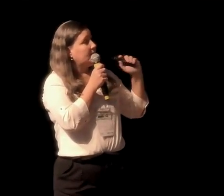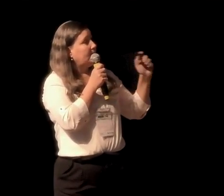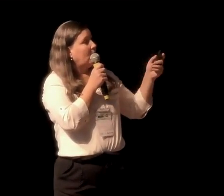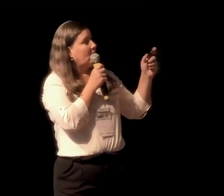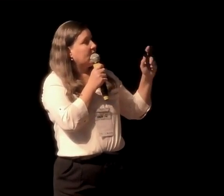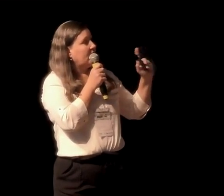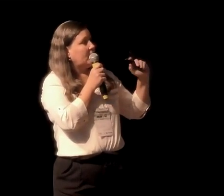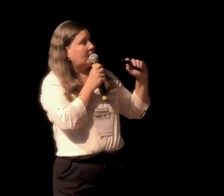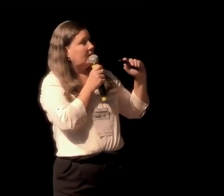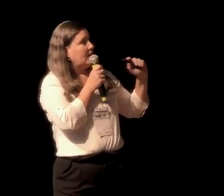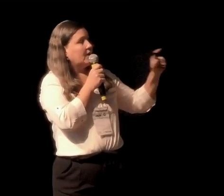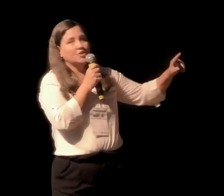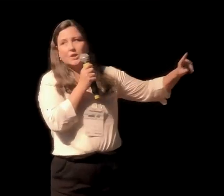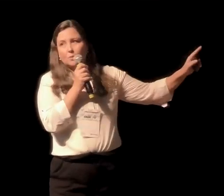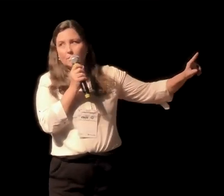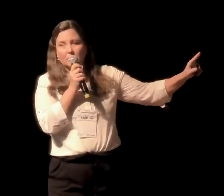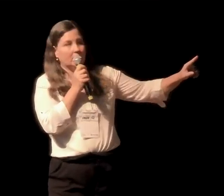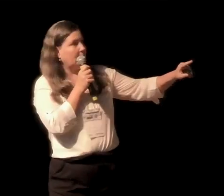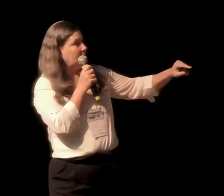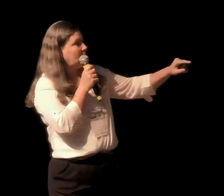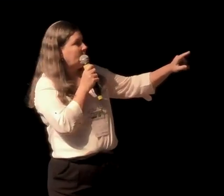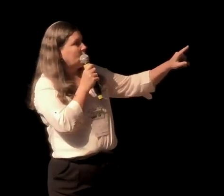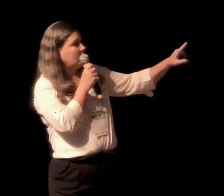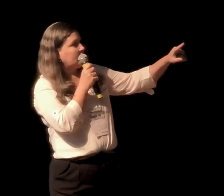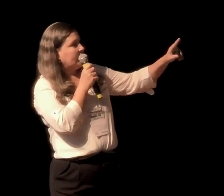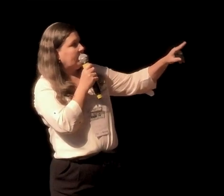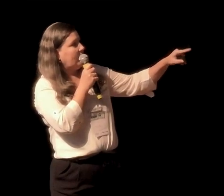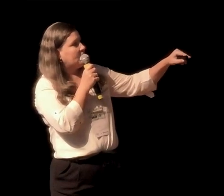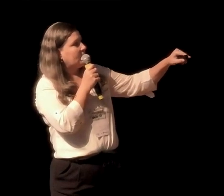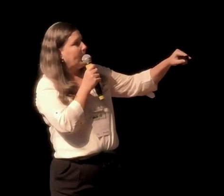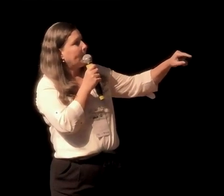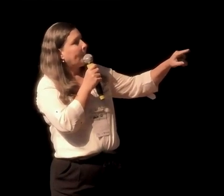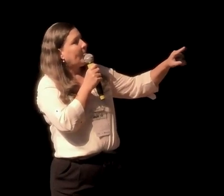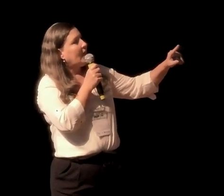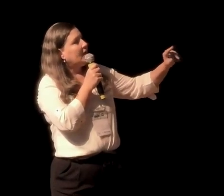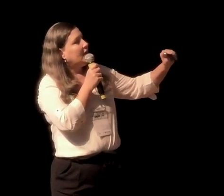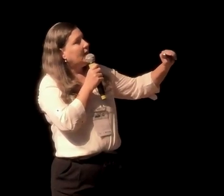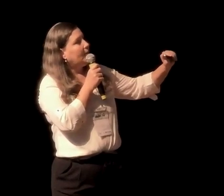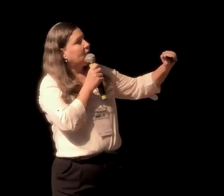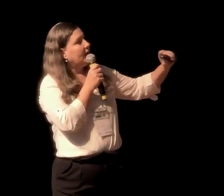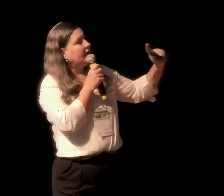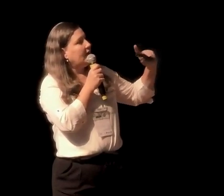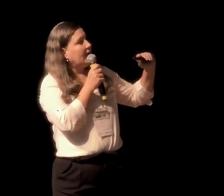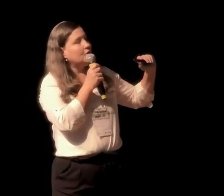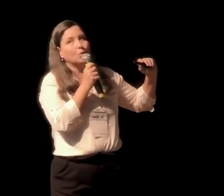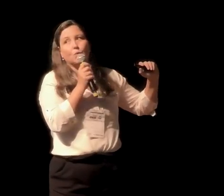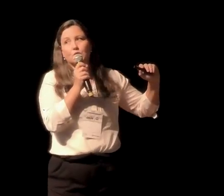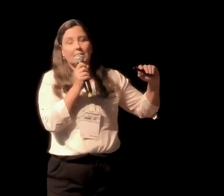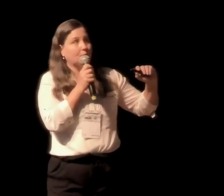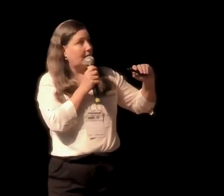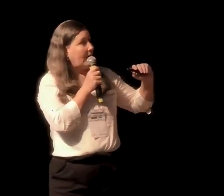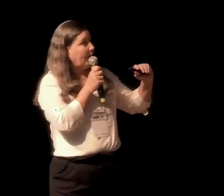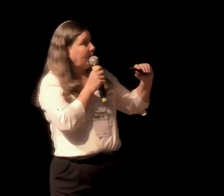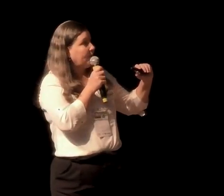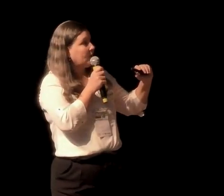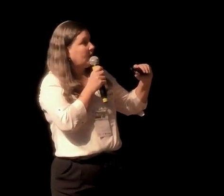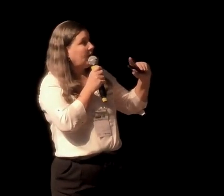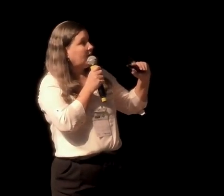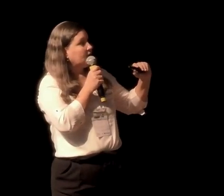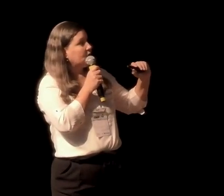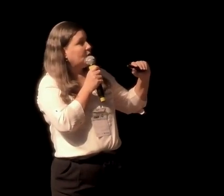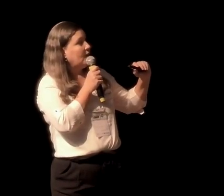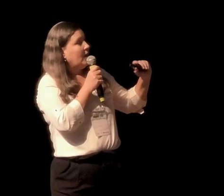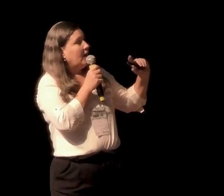oferece pão aveia canjica não é do café da manhã não é do lanche da tarde tá E a proteína é leite iogurte natural